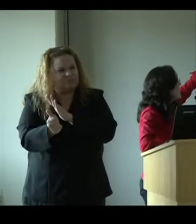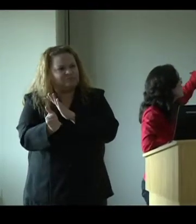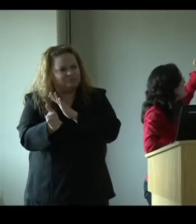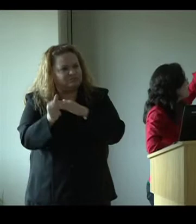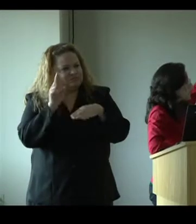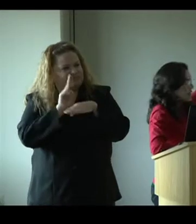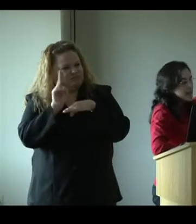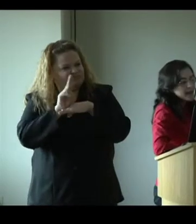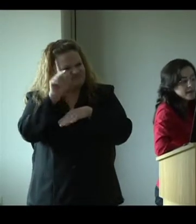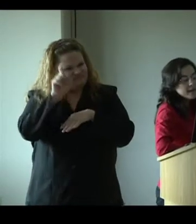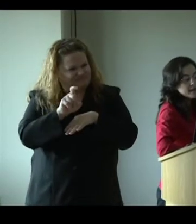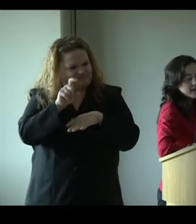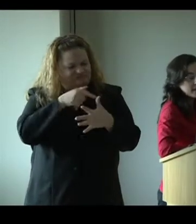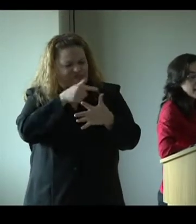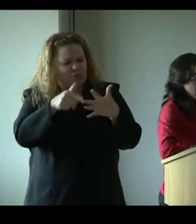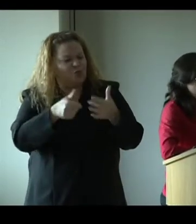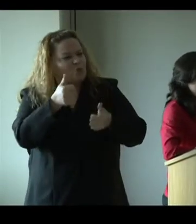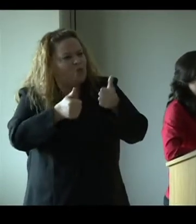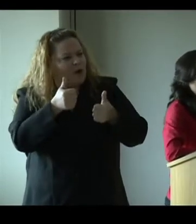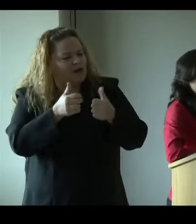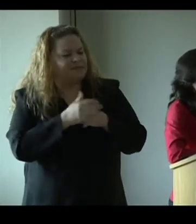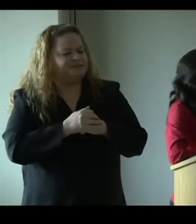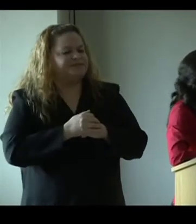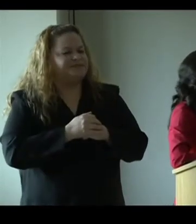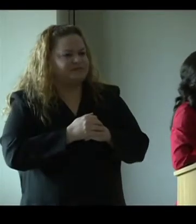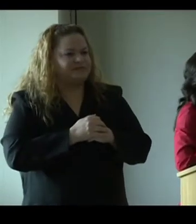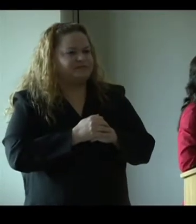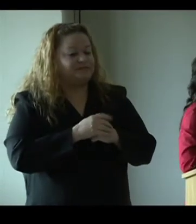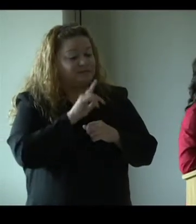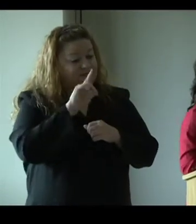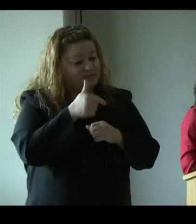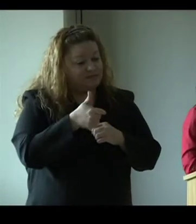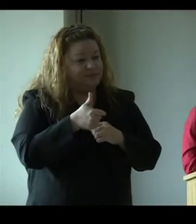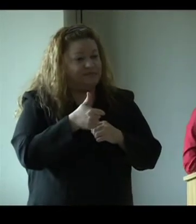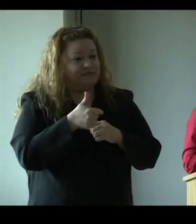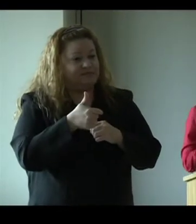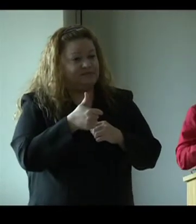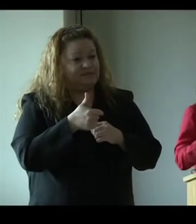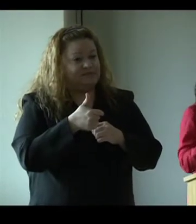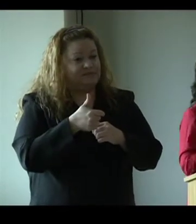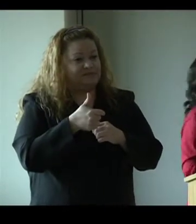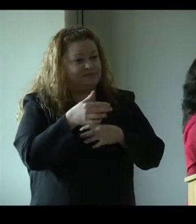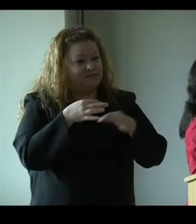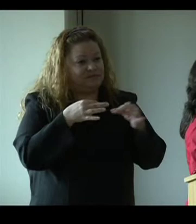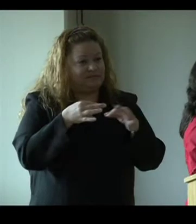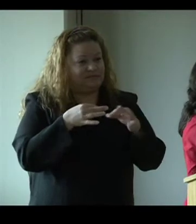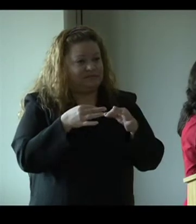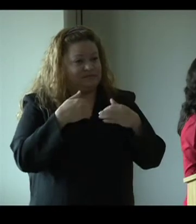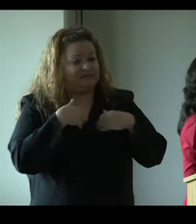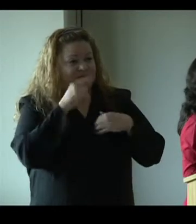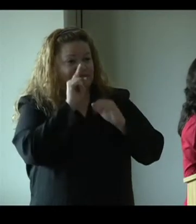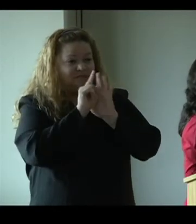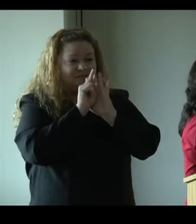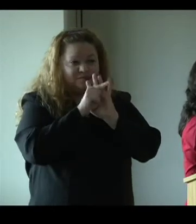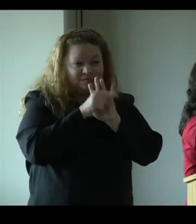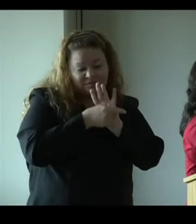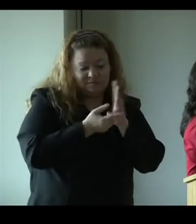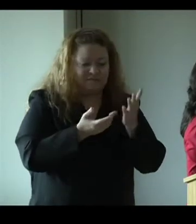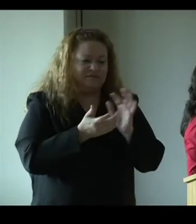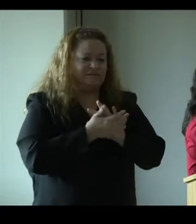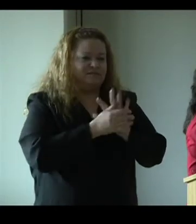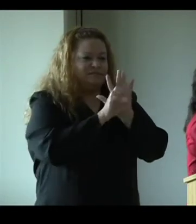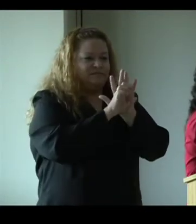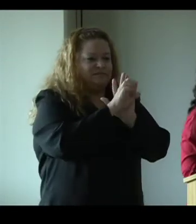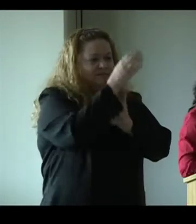si almacenar cualquiera de esas Ahorita les voy a dar un minutito para que lo hagan pueden al lado pueden escribir la a de